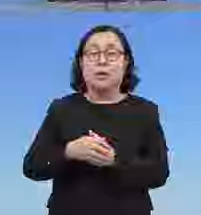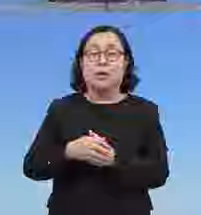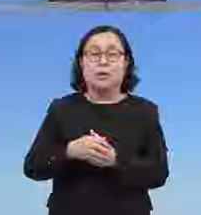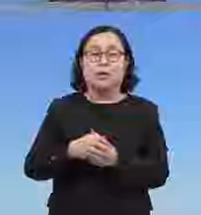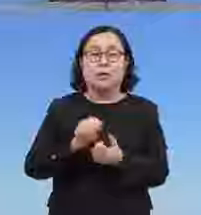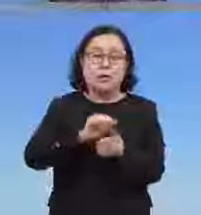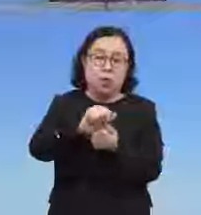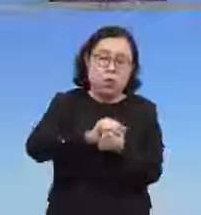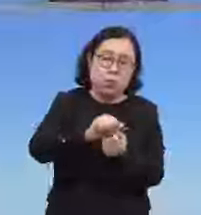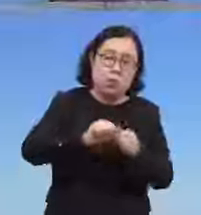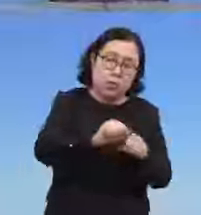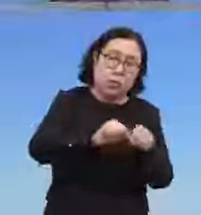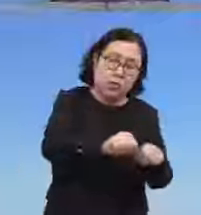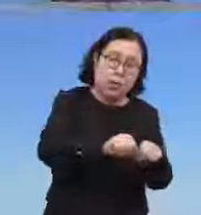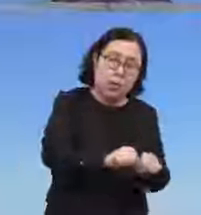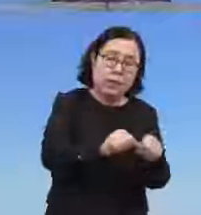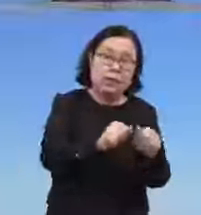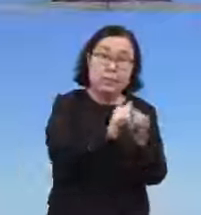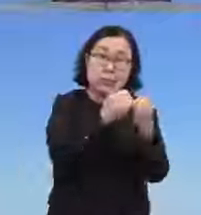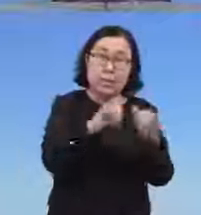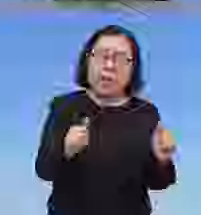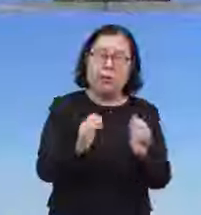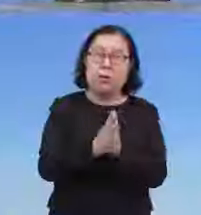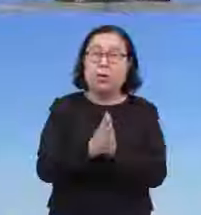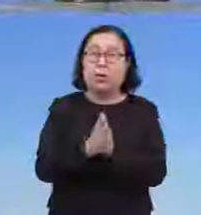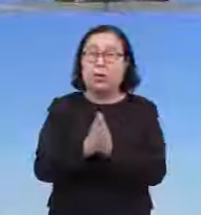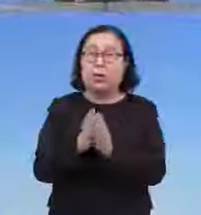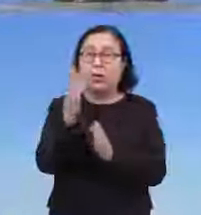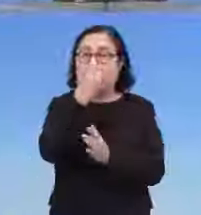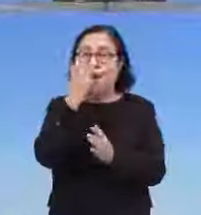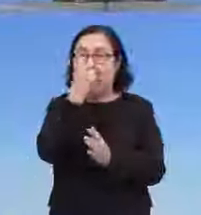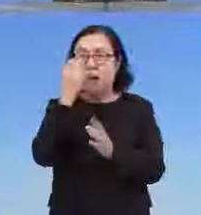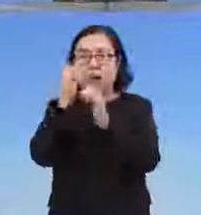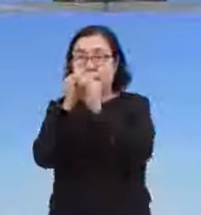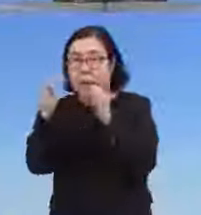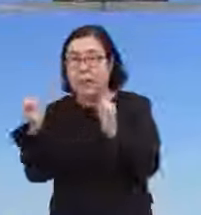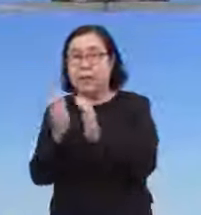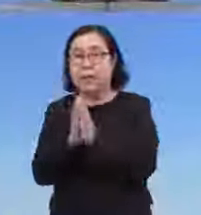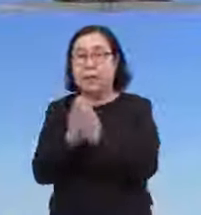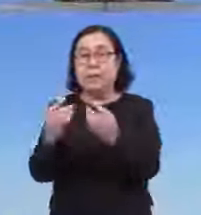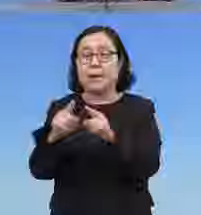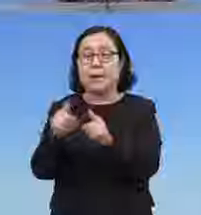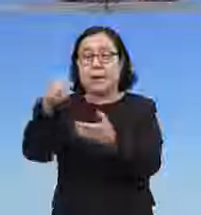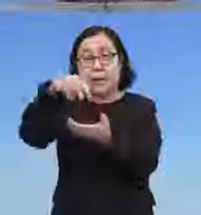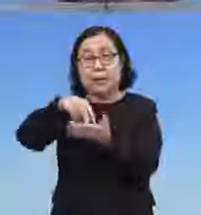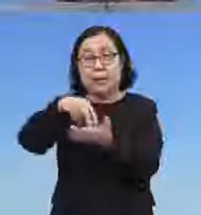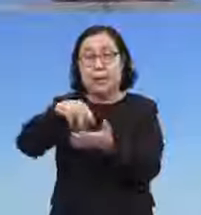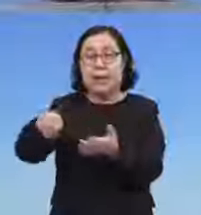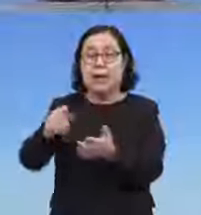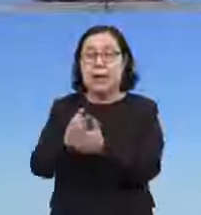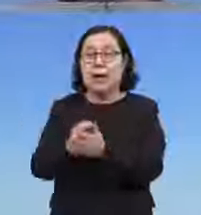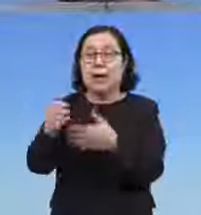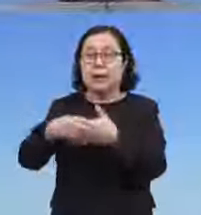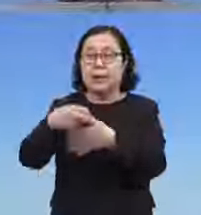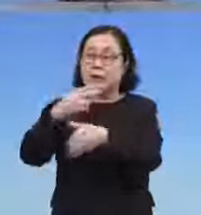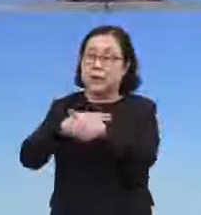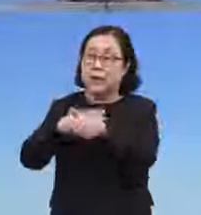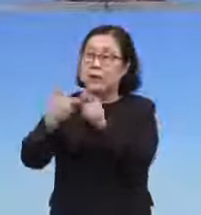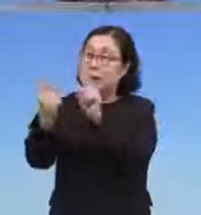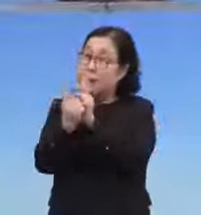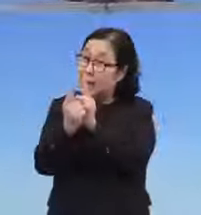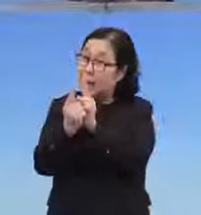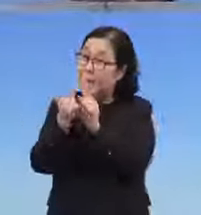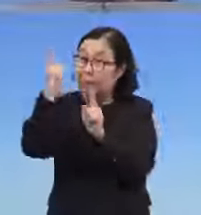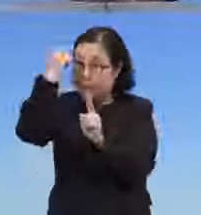청소하시는 아주머니 한 분하고 그 관리인으로 기억을 합니다. 어렴풋한데요. 어떤 남자분이 같이 타셨어요. 그러고는 하는 말이 원장님